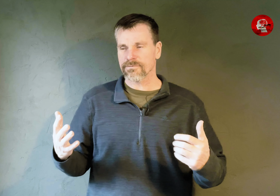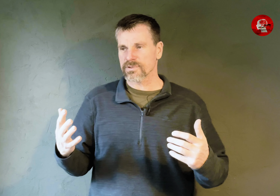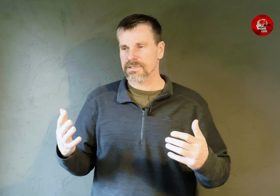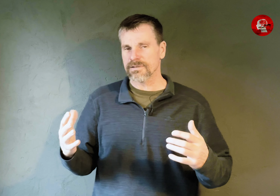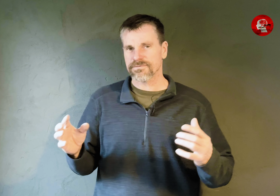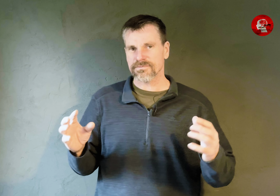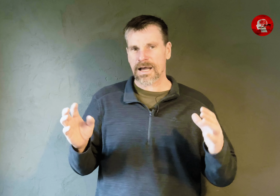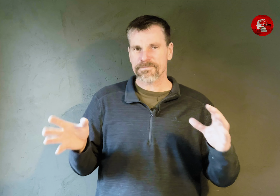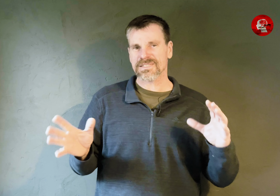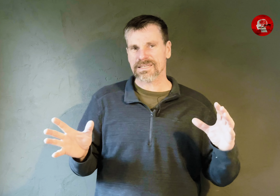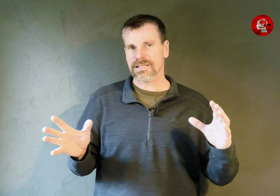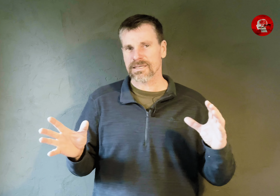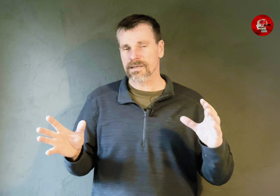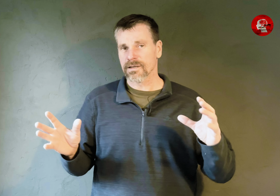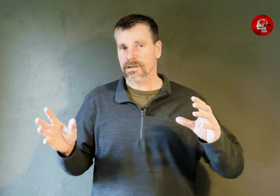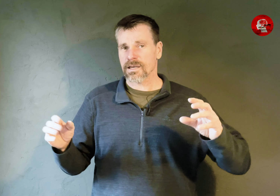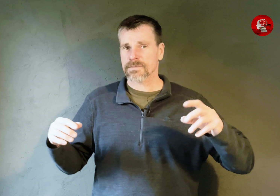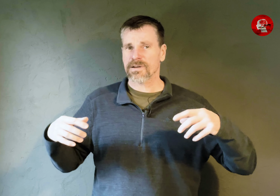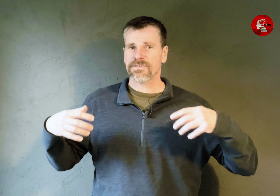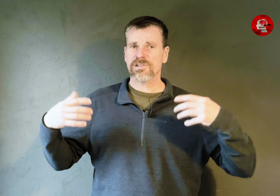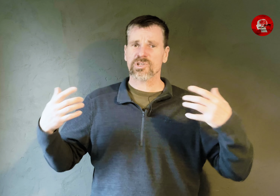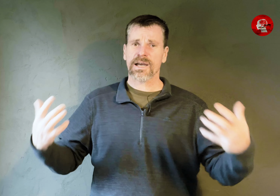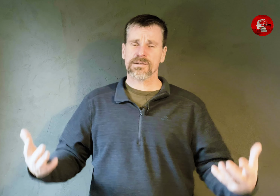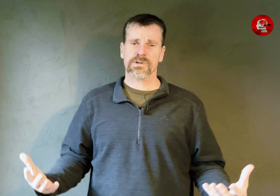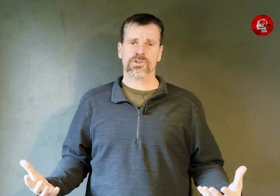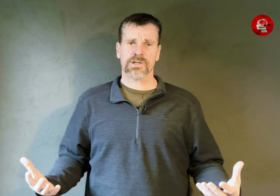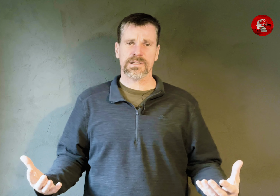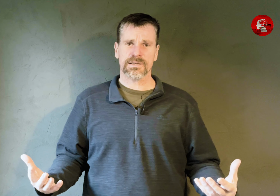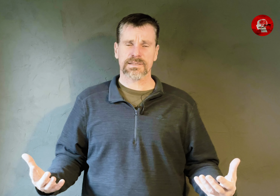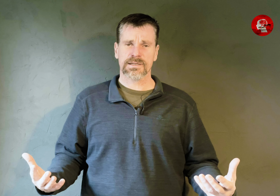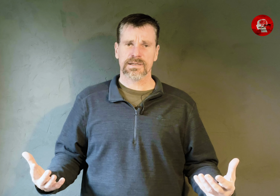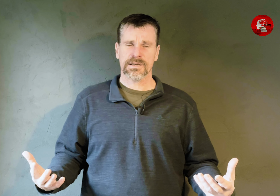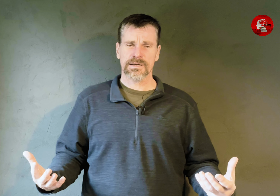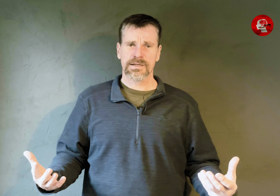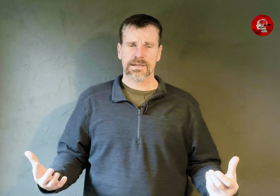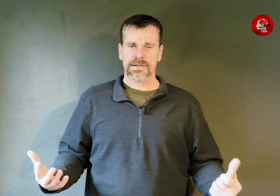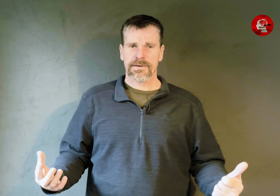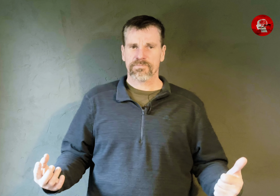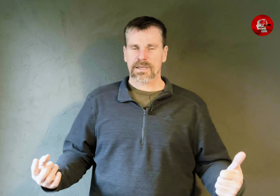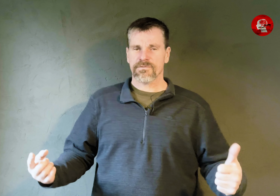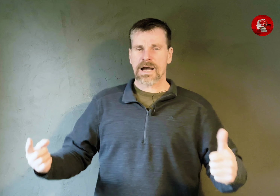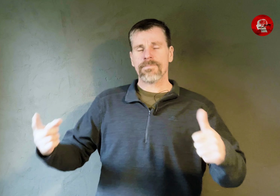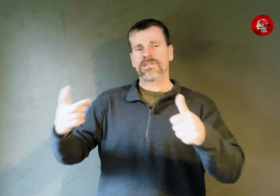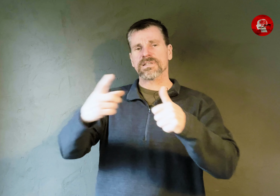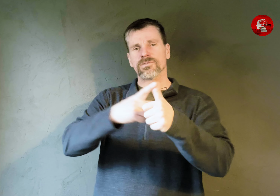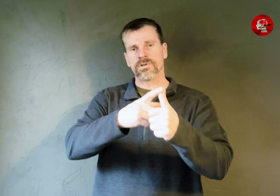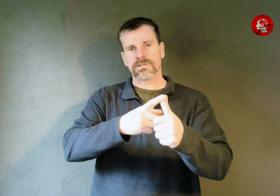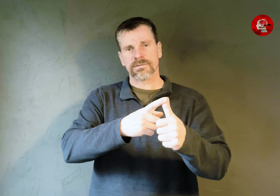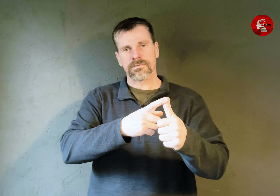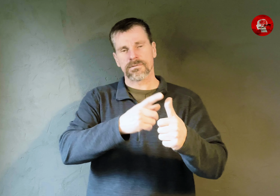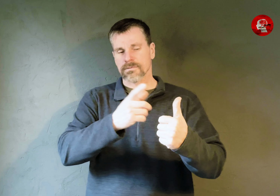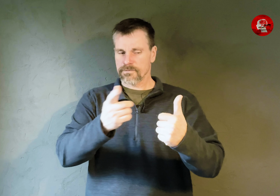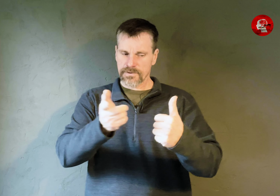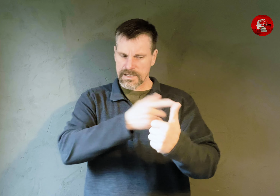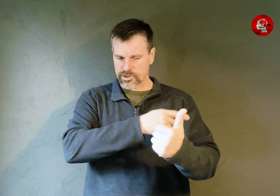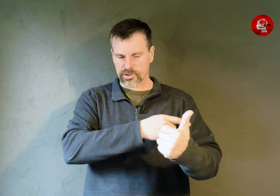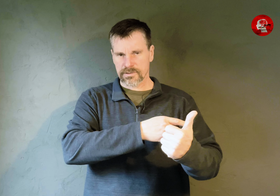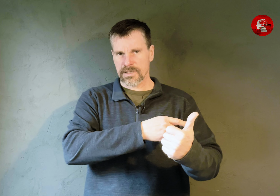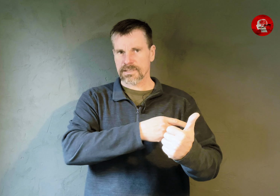wo stil absichtlich erst mal einen falschen eindruck erscheinen lässt ja wir haben etwas neues falsch es ist